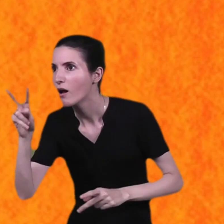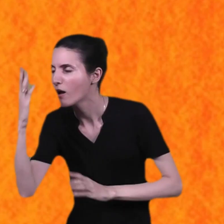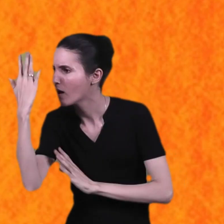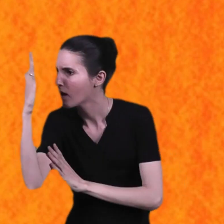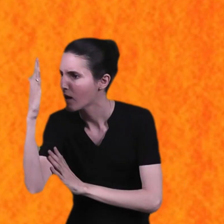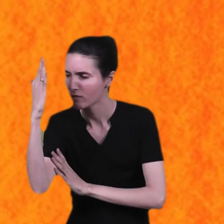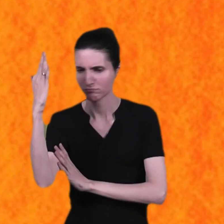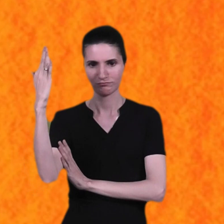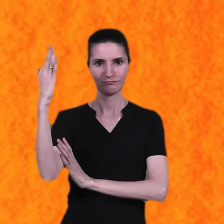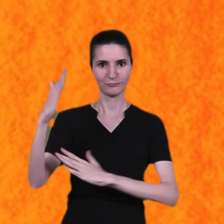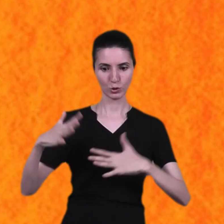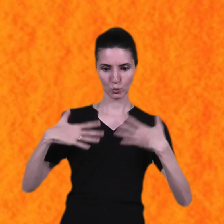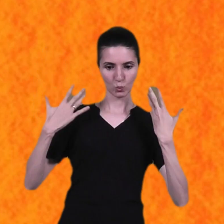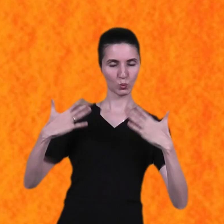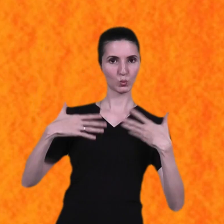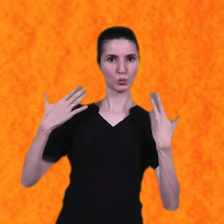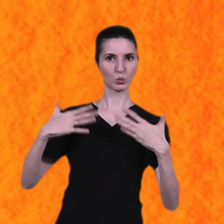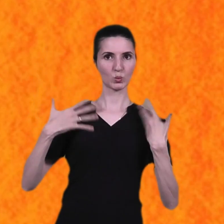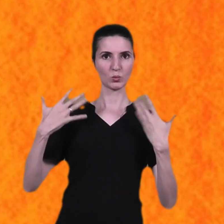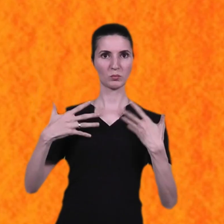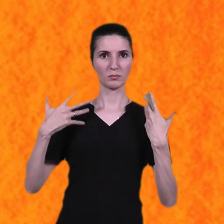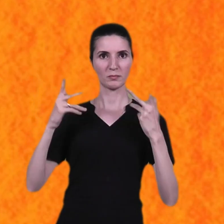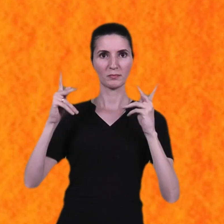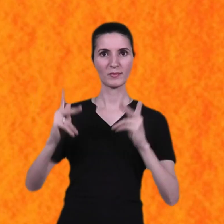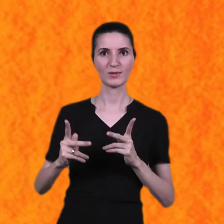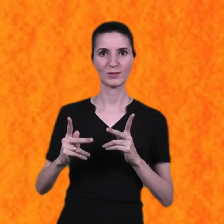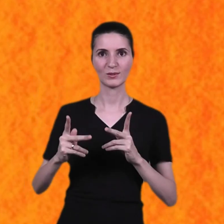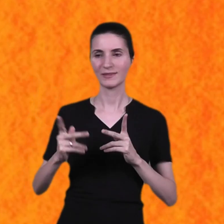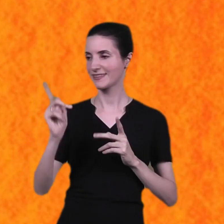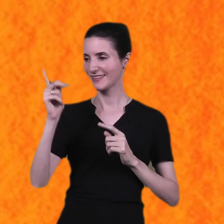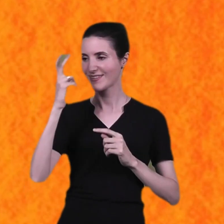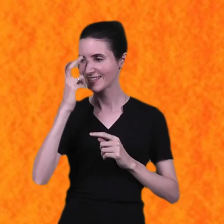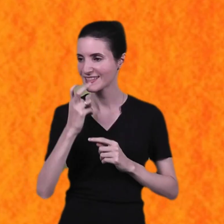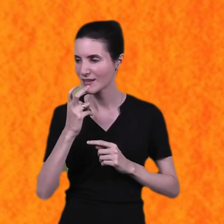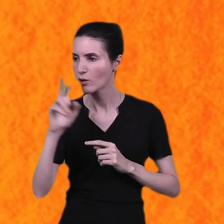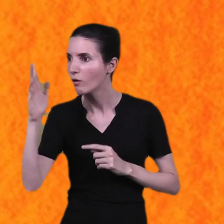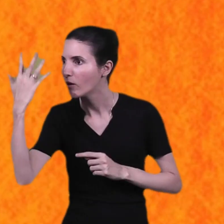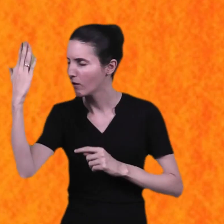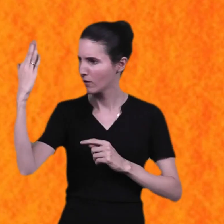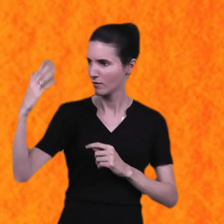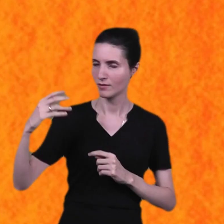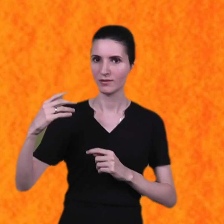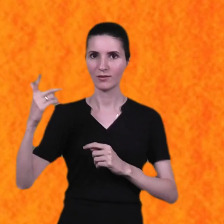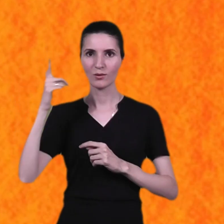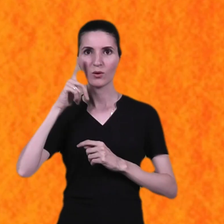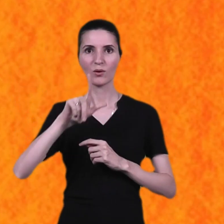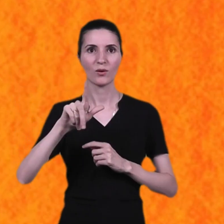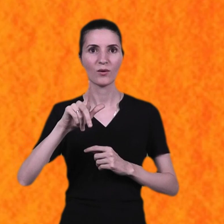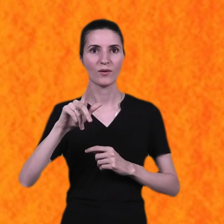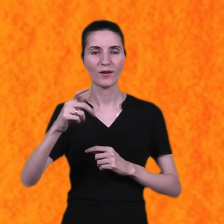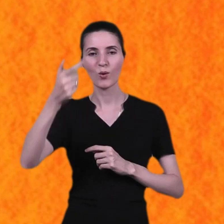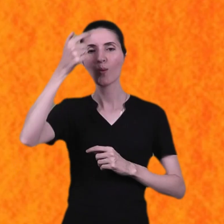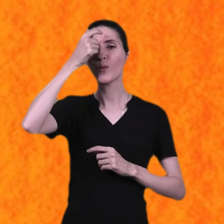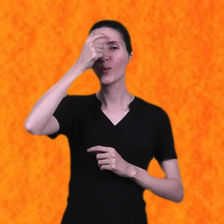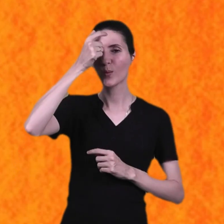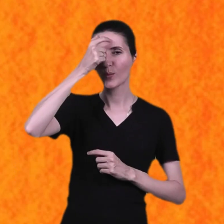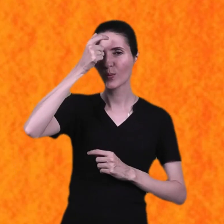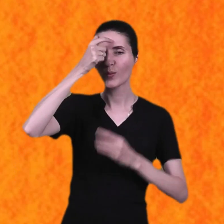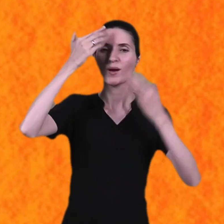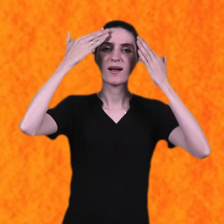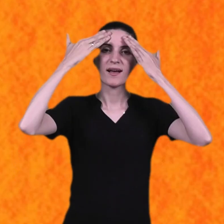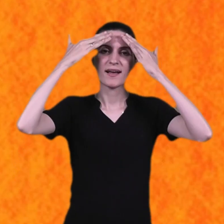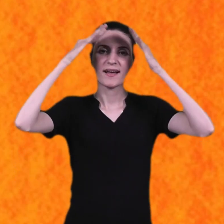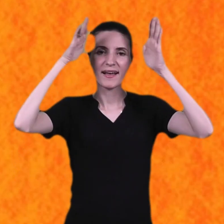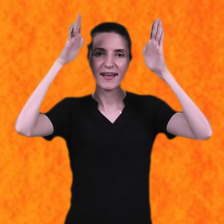quando vêm e ficam na frente do espelho, pessoas videntes principalmente, né, levam um pequeno choque. Esse choque da nossa consciência é